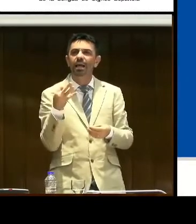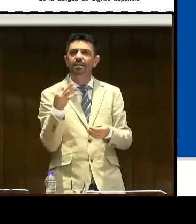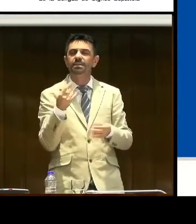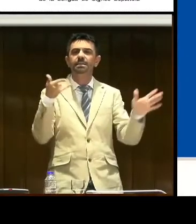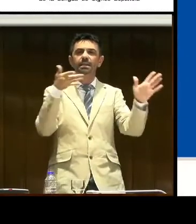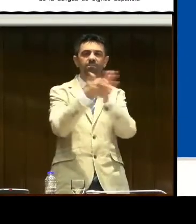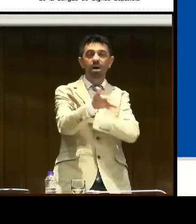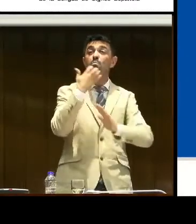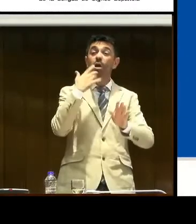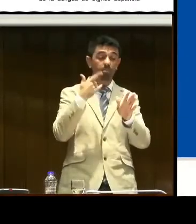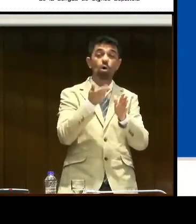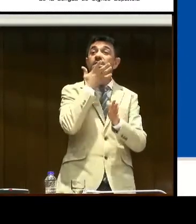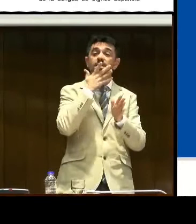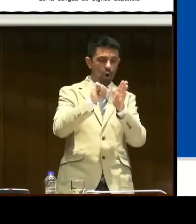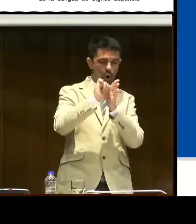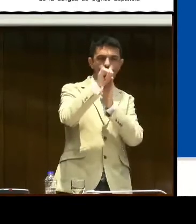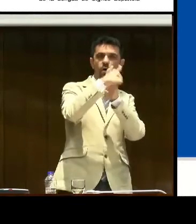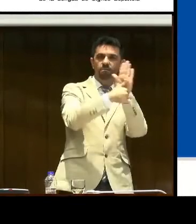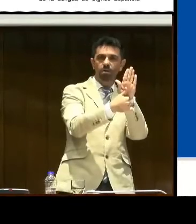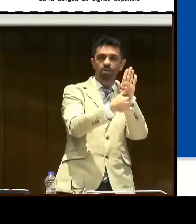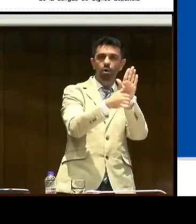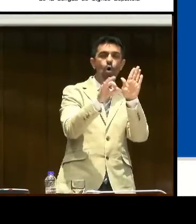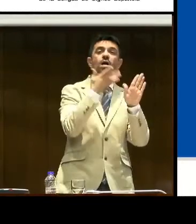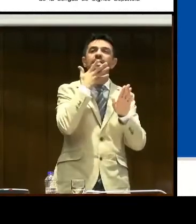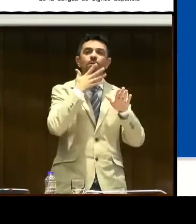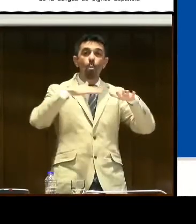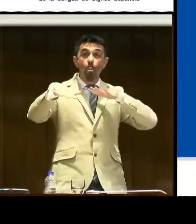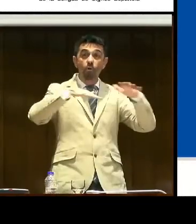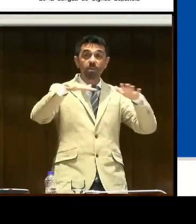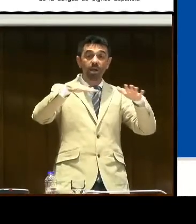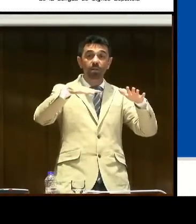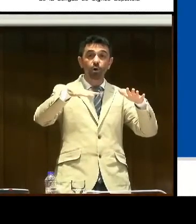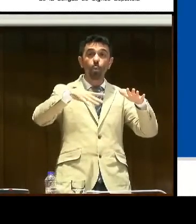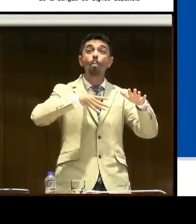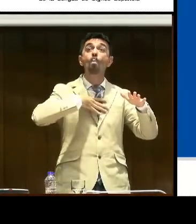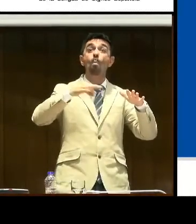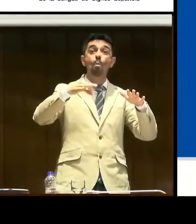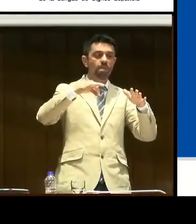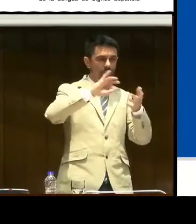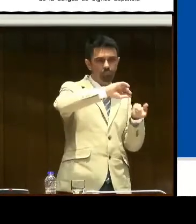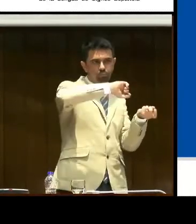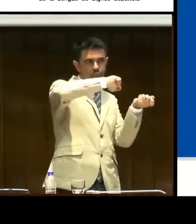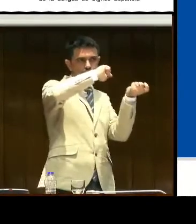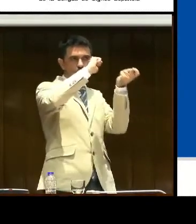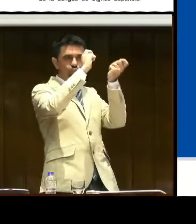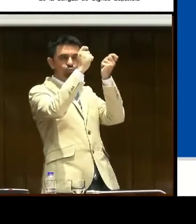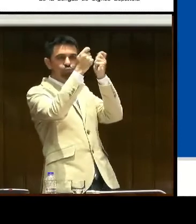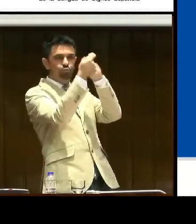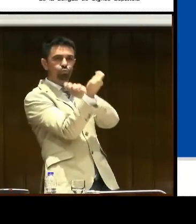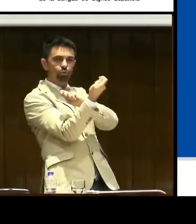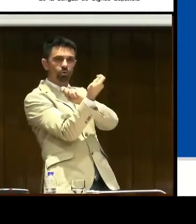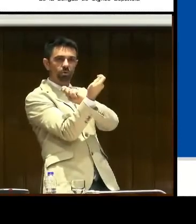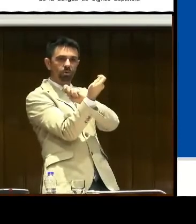modificar la configuración o el movimiento de un signo pasando, sin solución de continuidad,